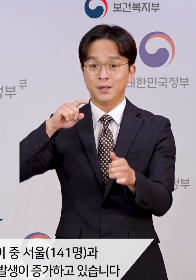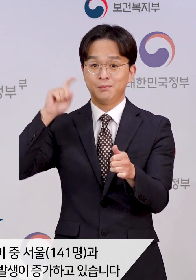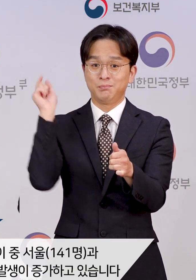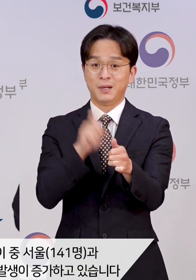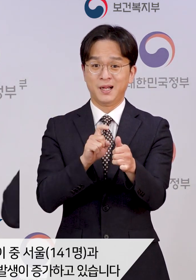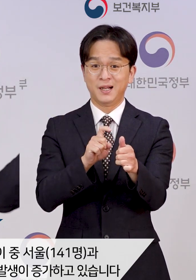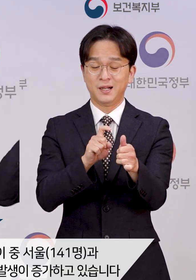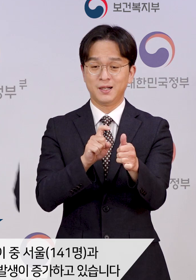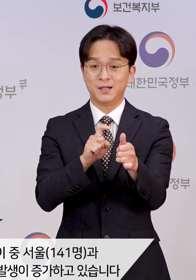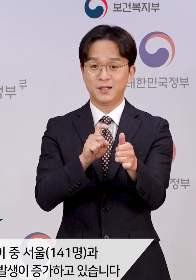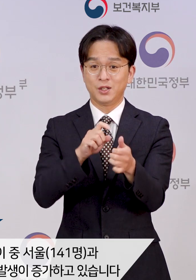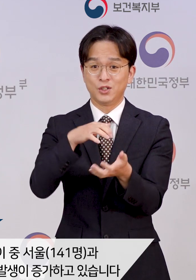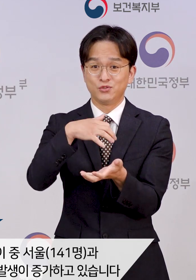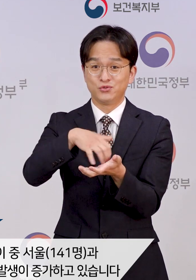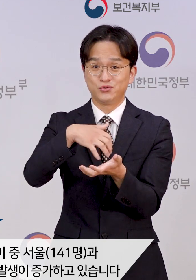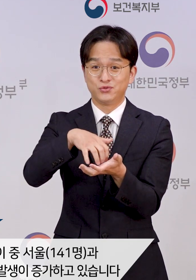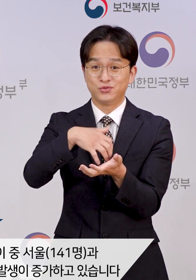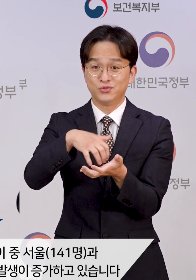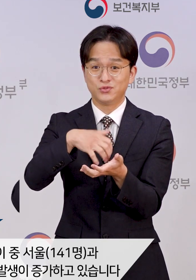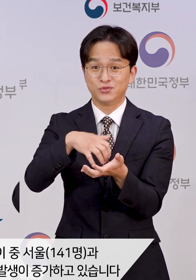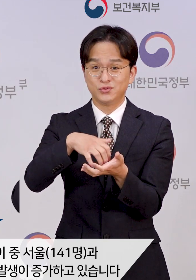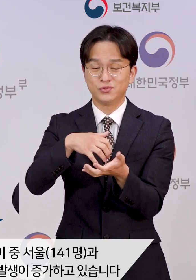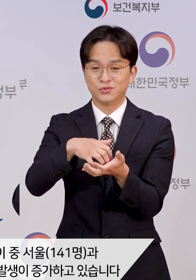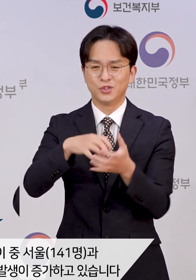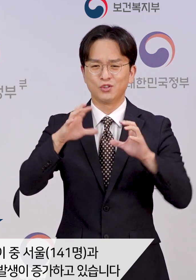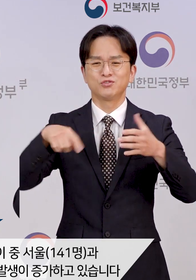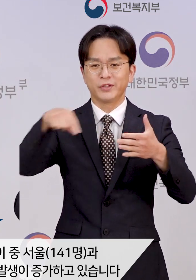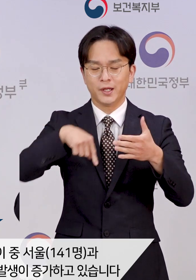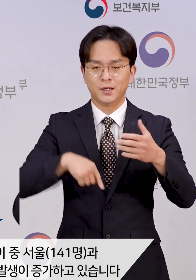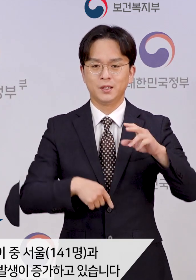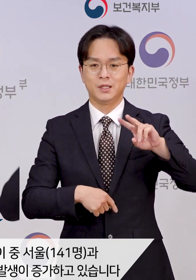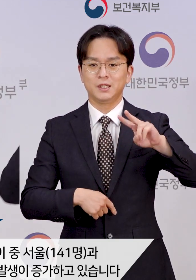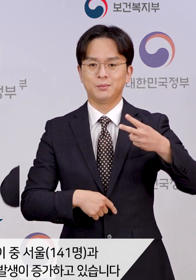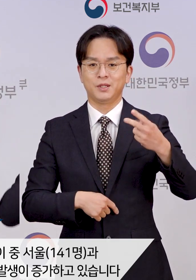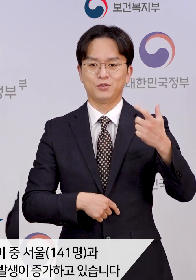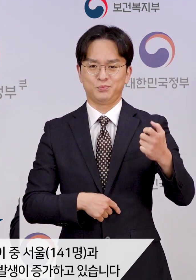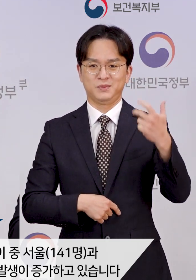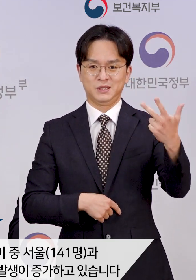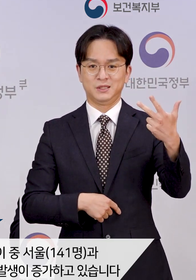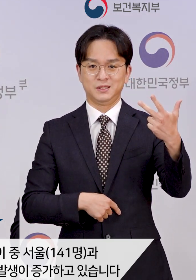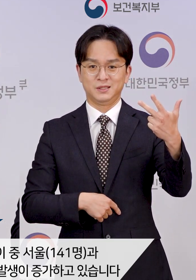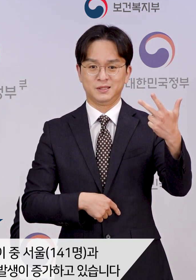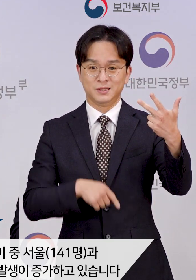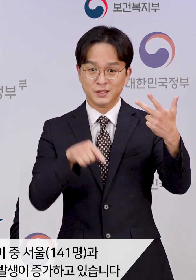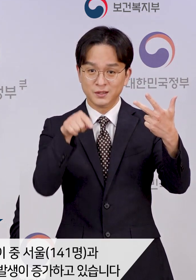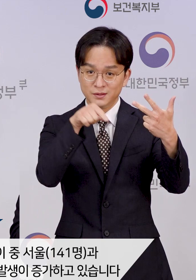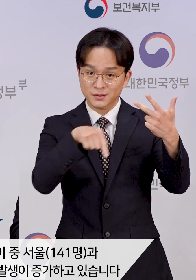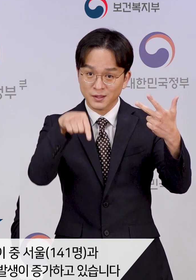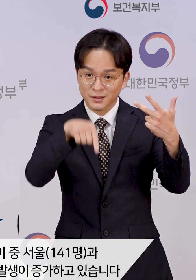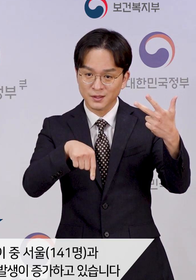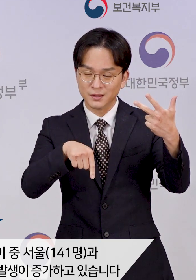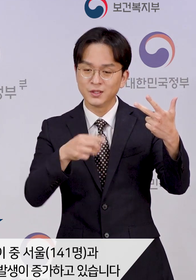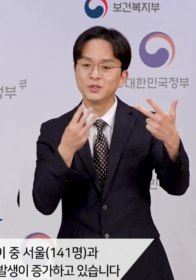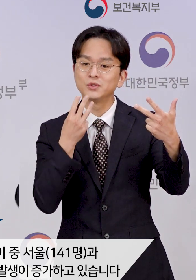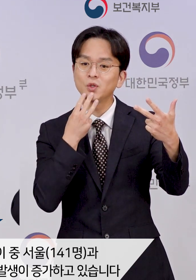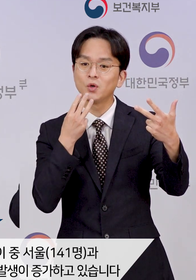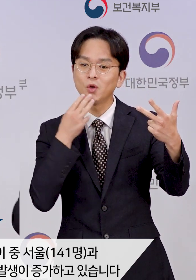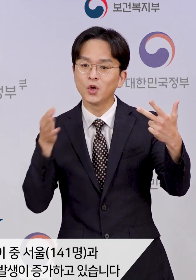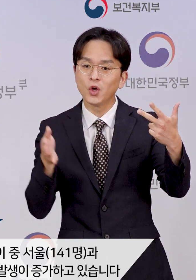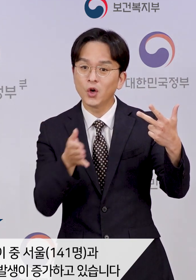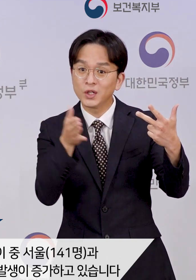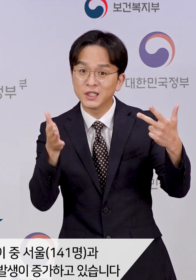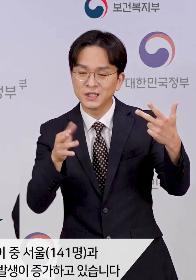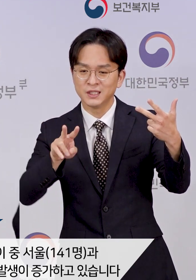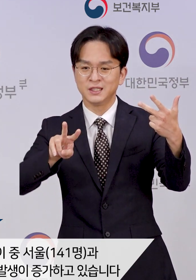기준 국내 발생 신규 환자는 267명이며 이 중 서울과 경기 지역의